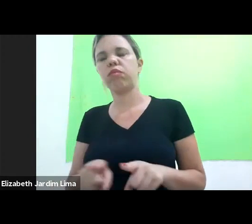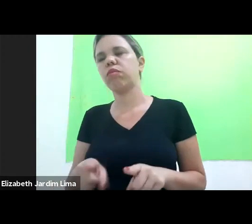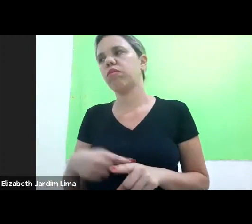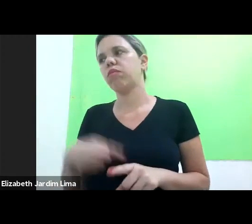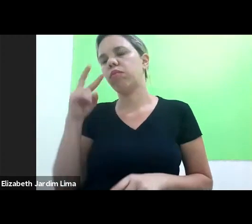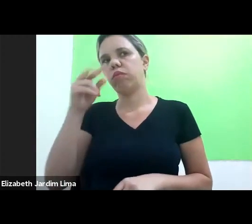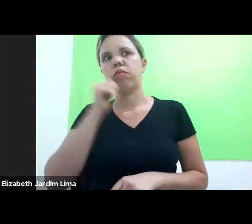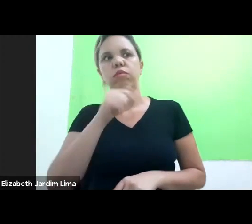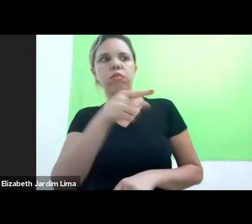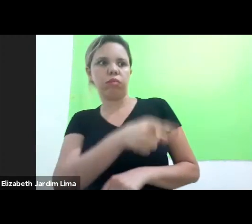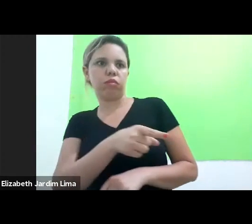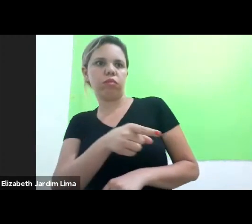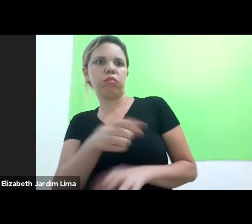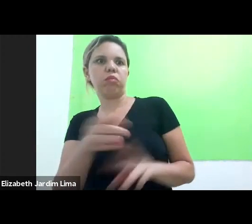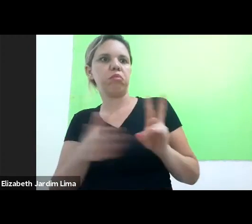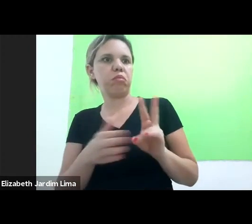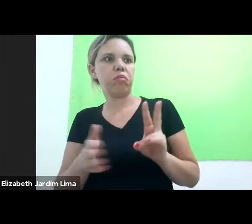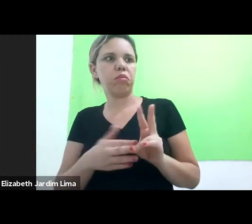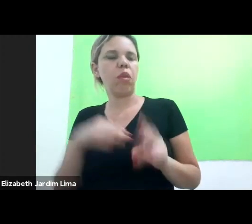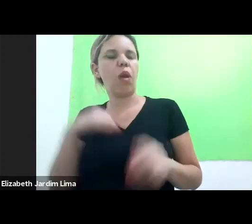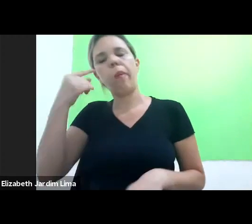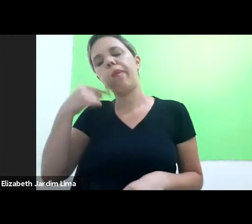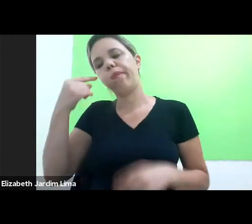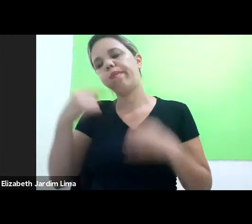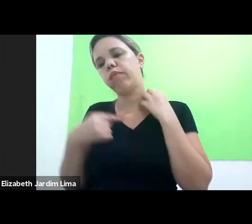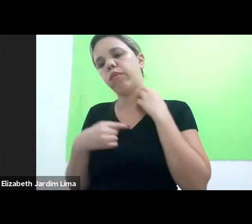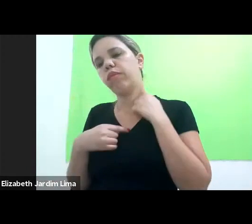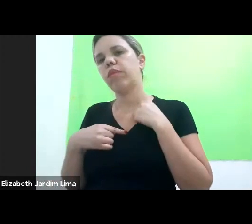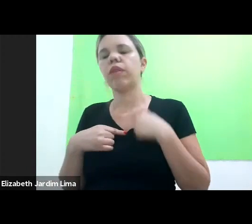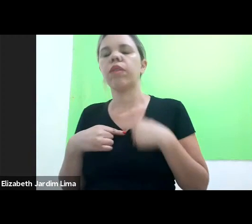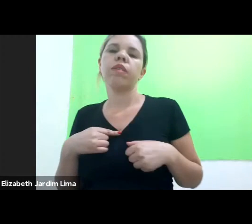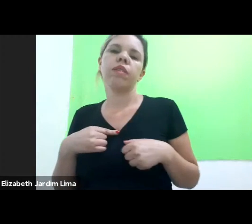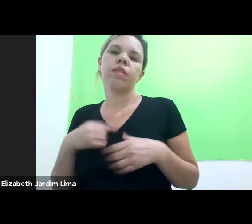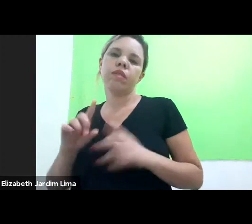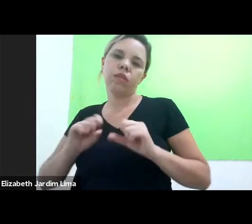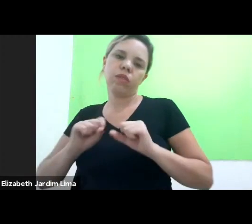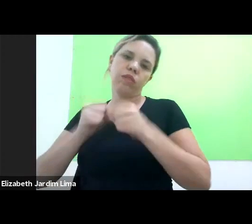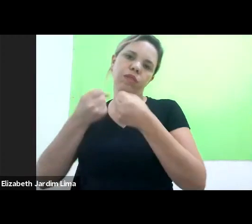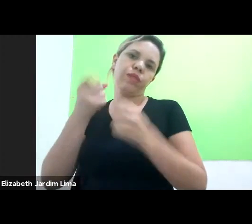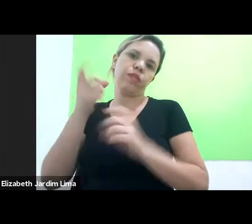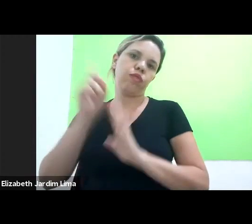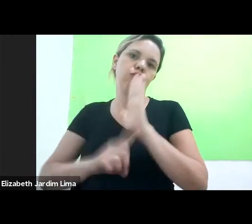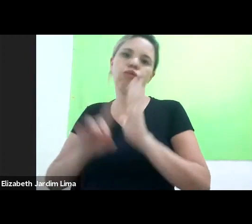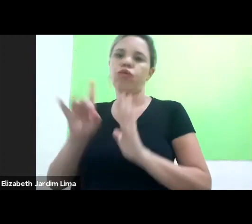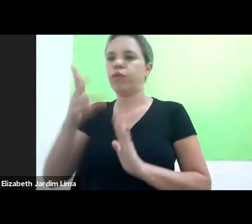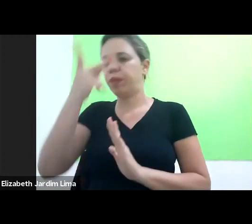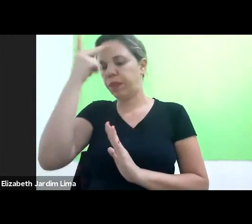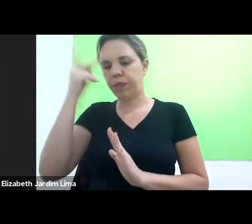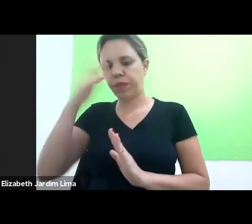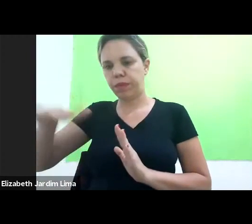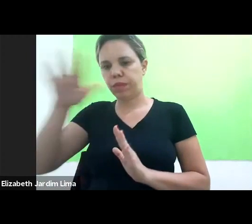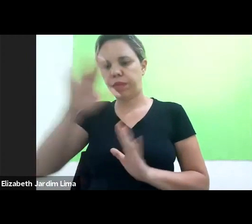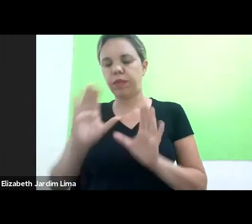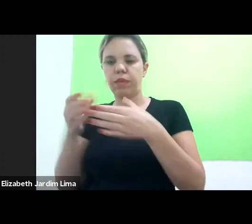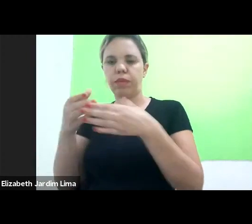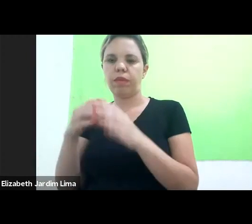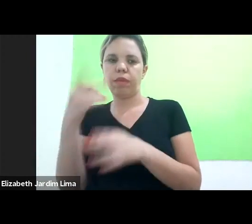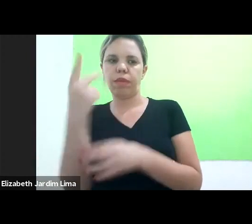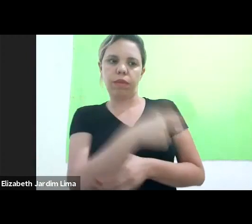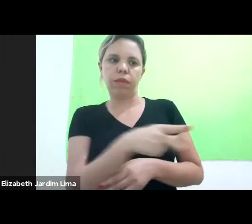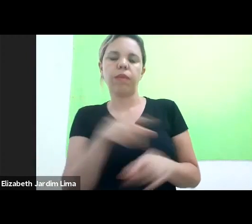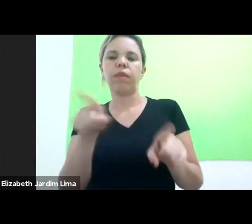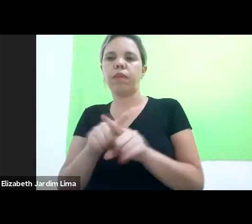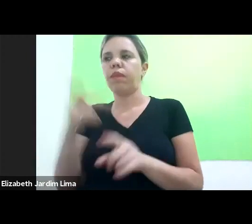uma mulher indígena, advogada, que estava ali defendendo os direitos não só do povo, da comunidade dela, mas dos